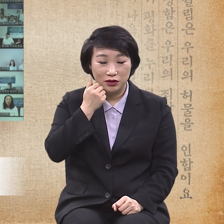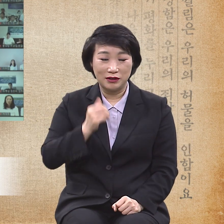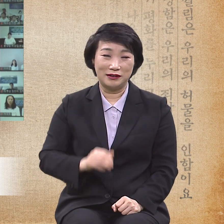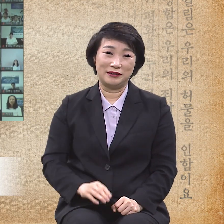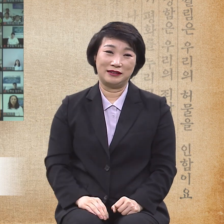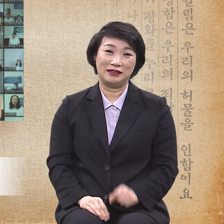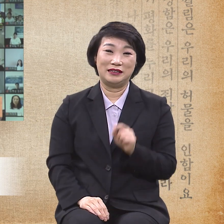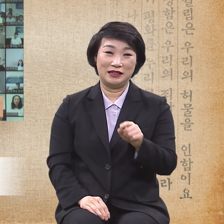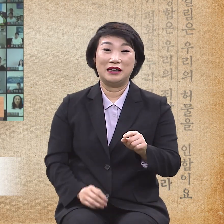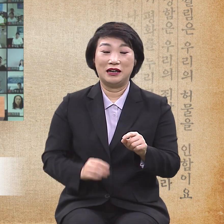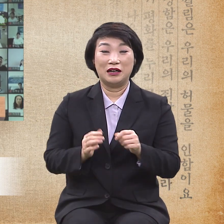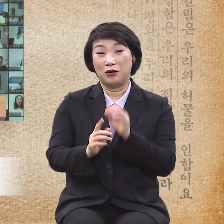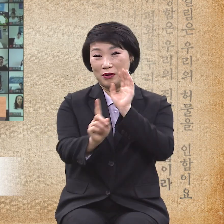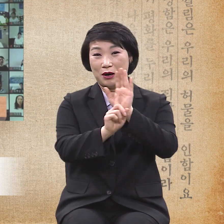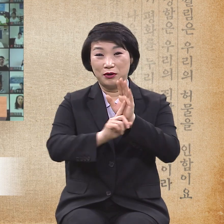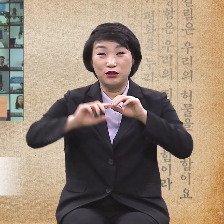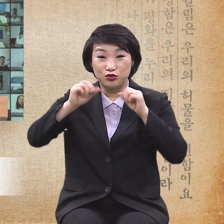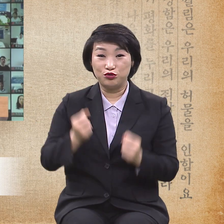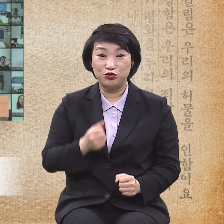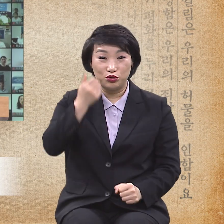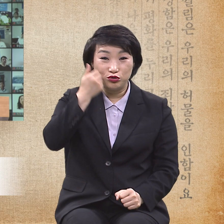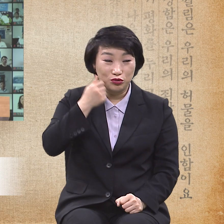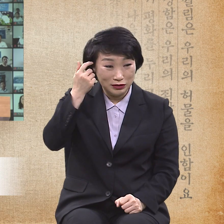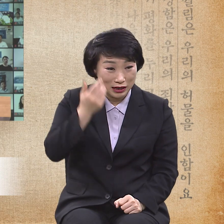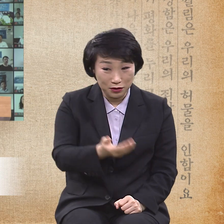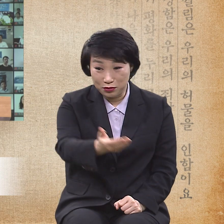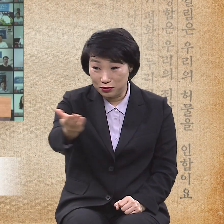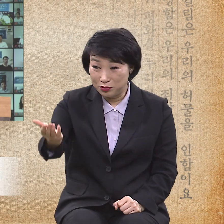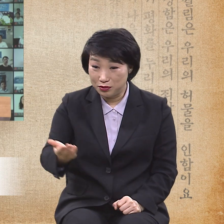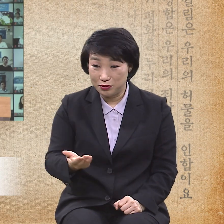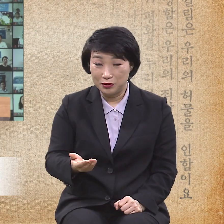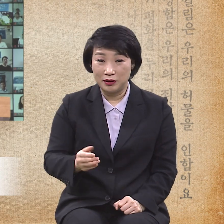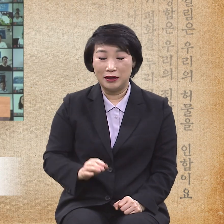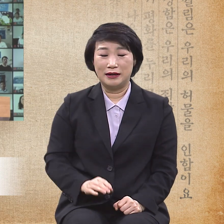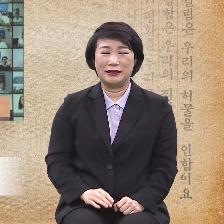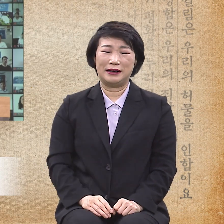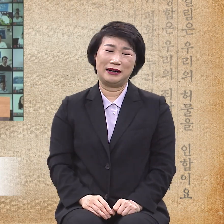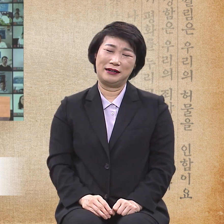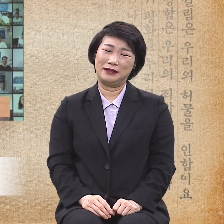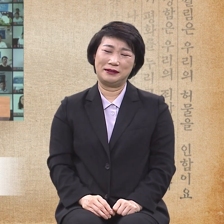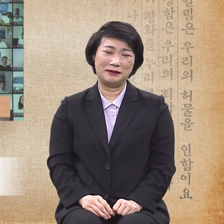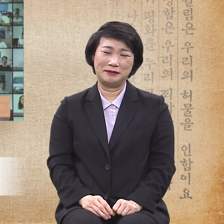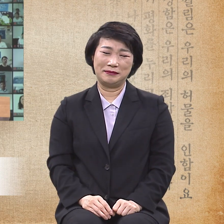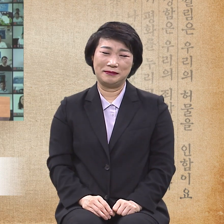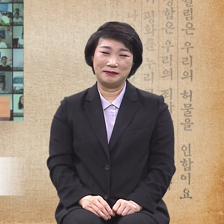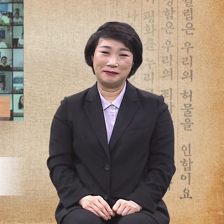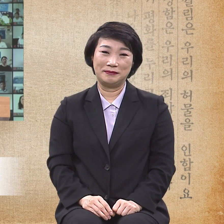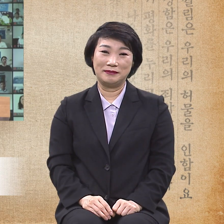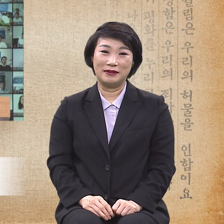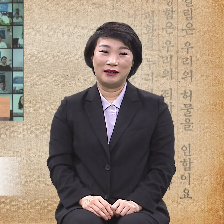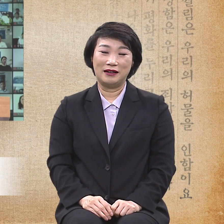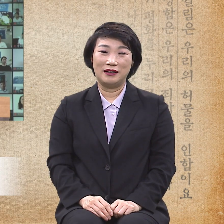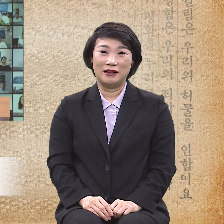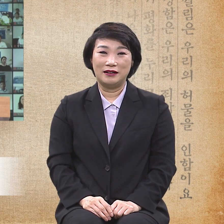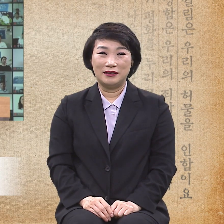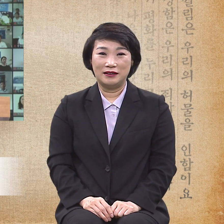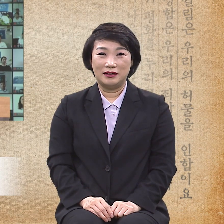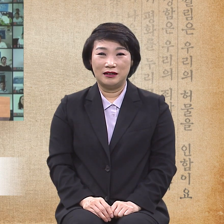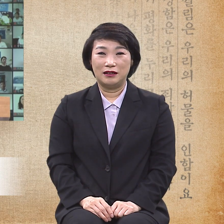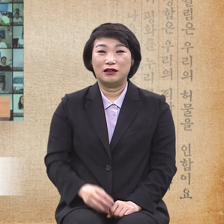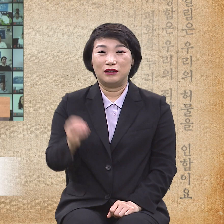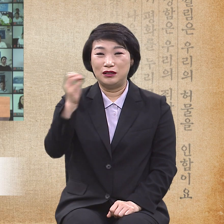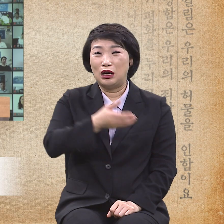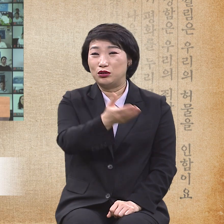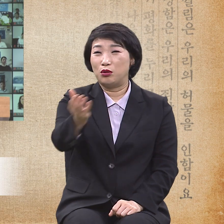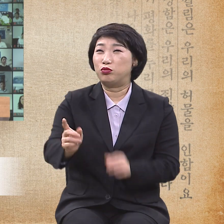그 말에 누가 동의하느냐 그 말이요. 응? 그 말에 누가 동의하느냐? 응? 그냥